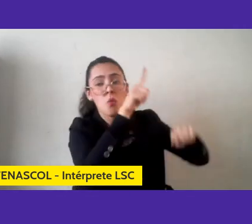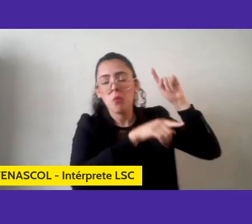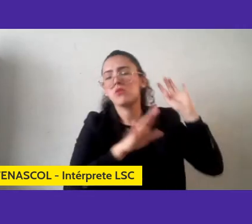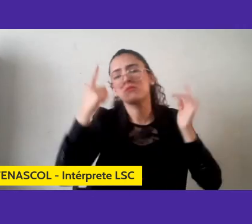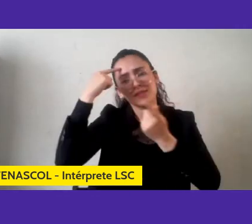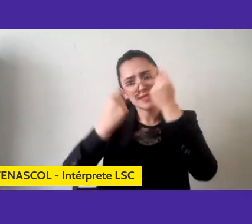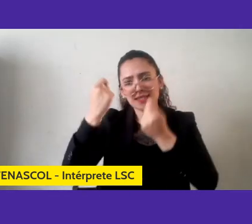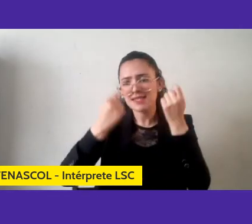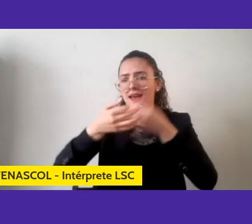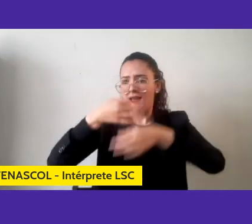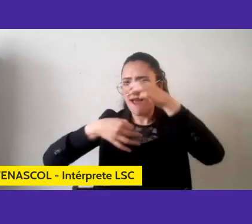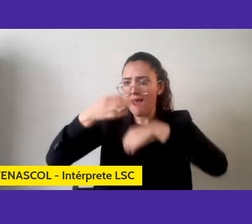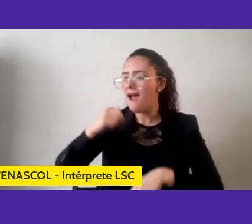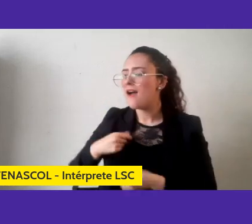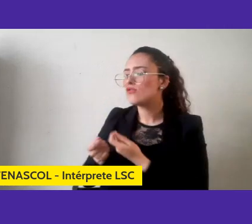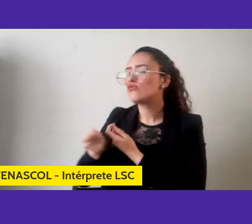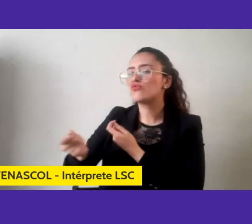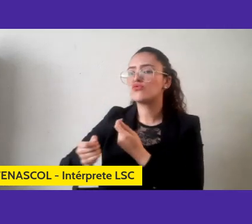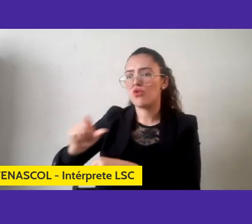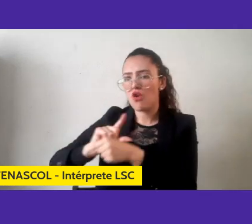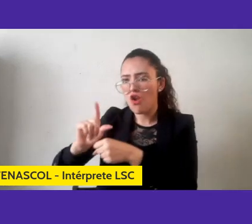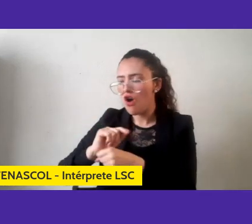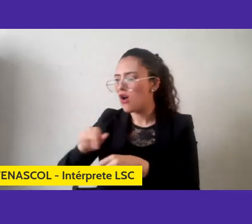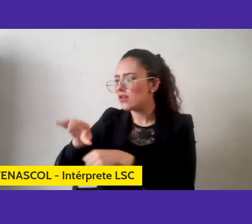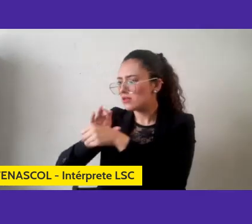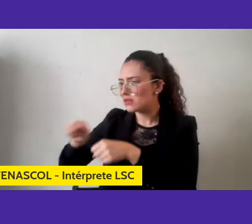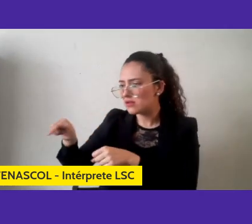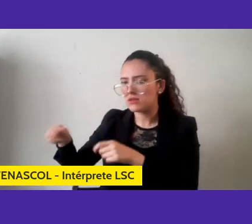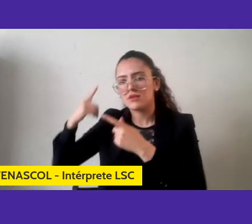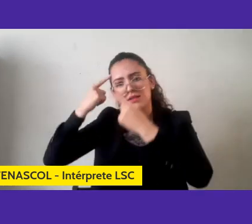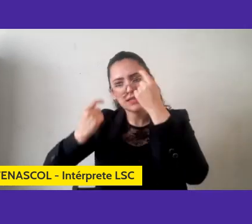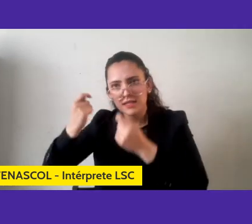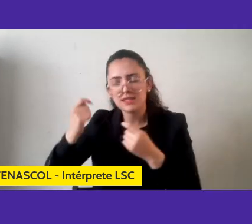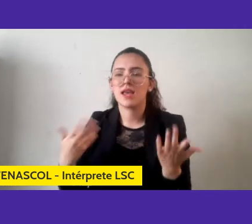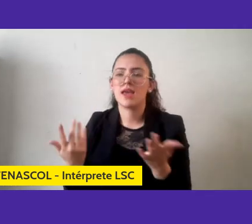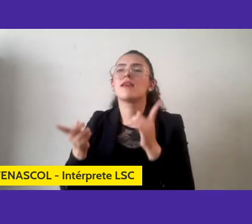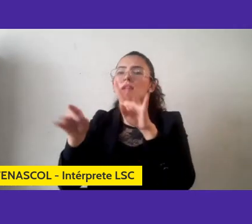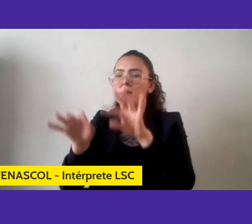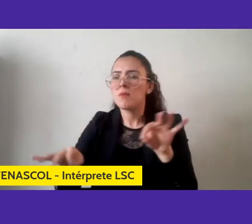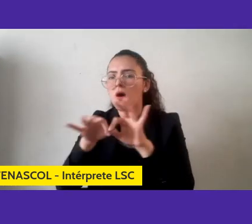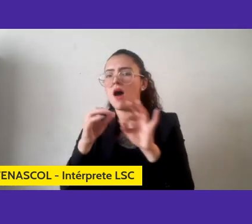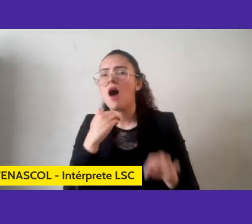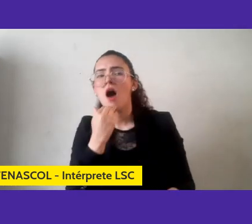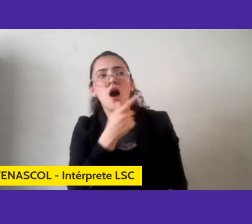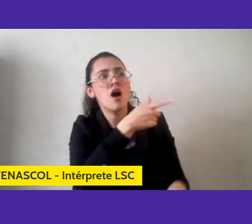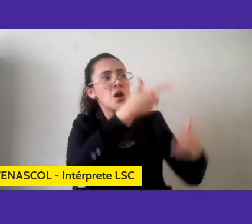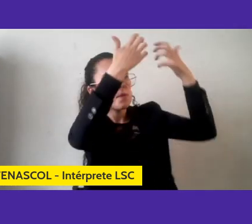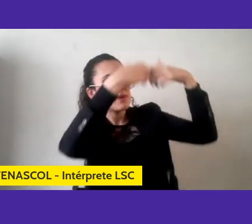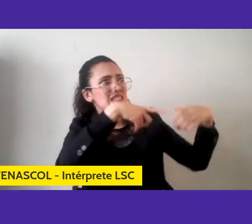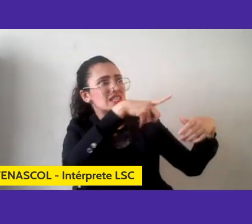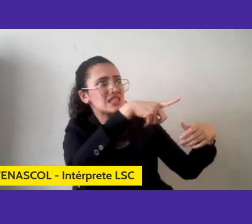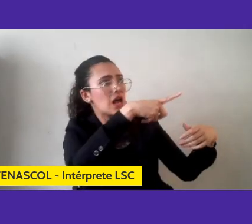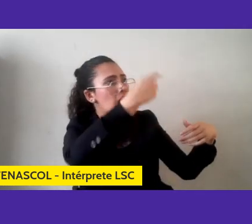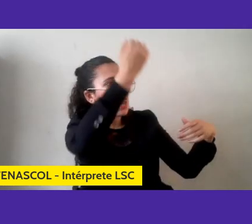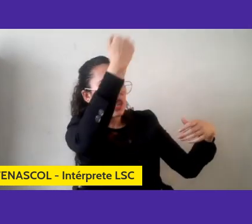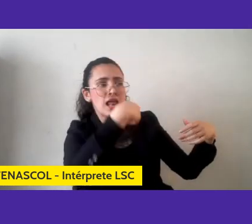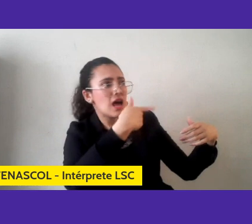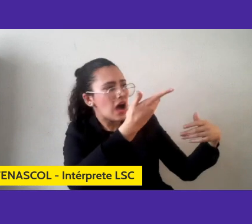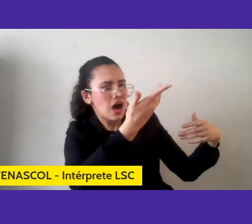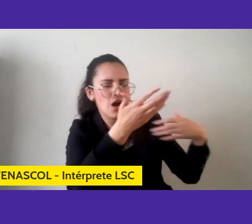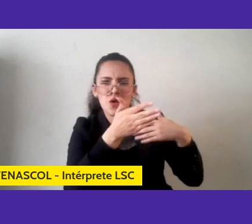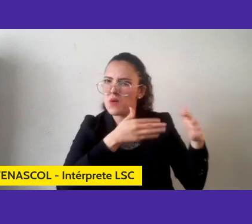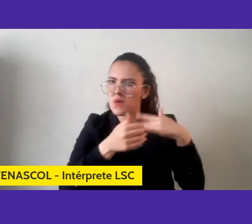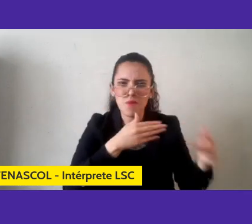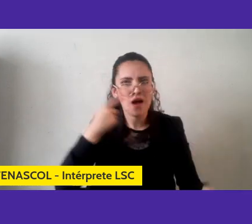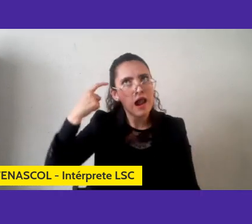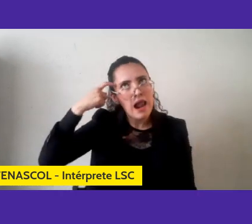cualquier persona que piense, no, bueno, este es una empresa muy grande, no me va a dar bola, como decimos nosotros acá. No, toda la